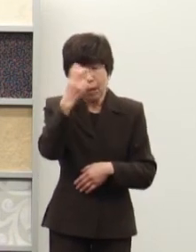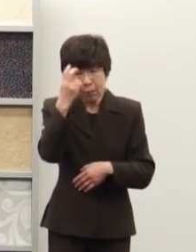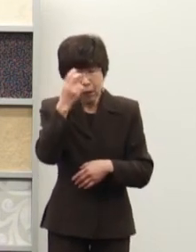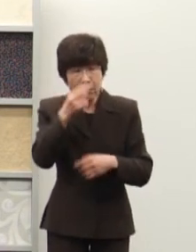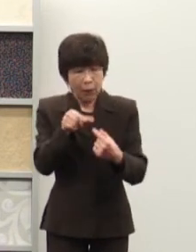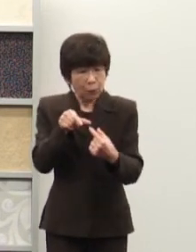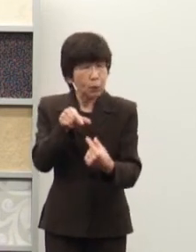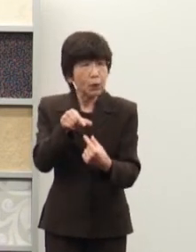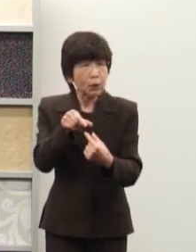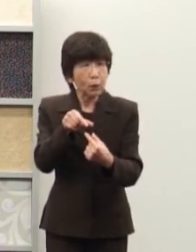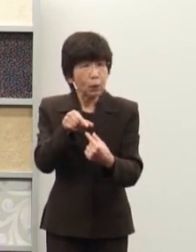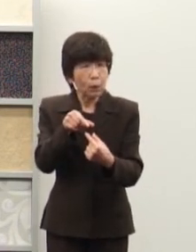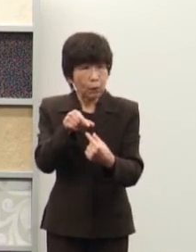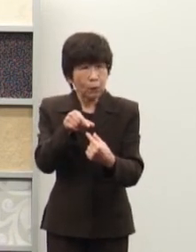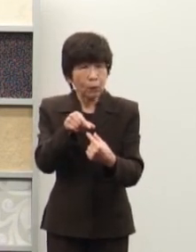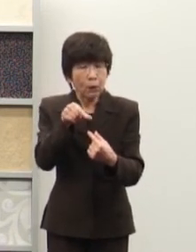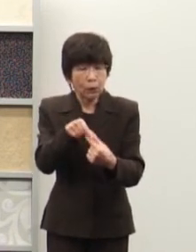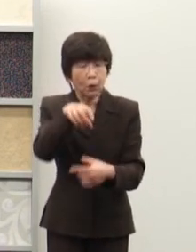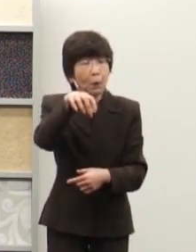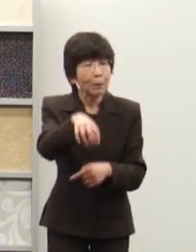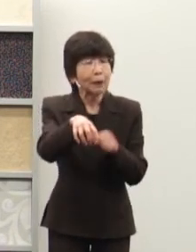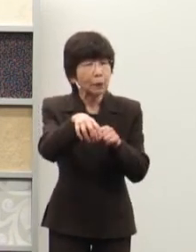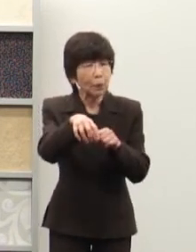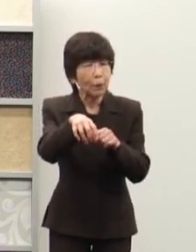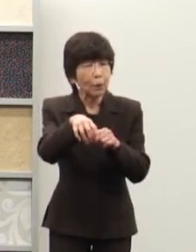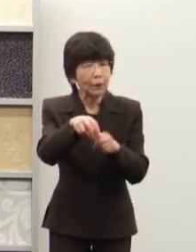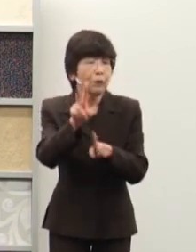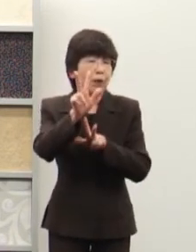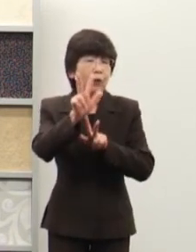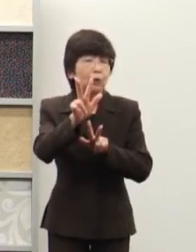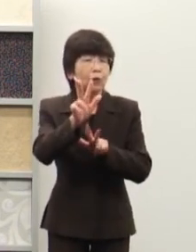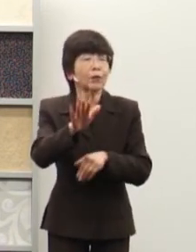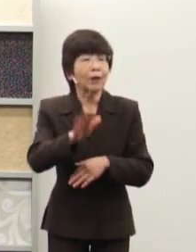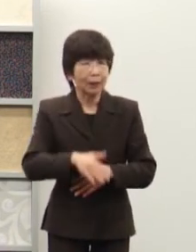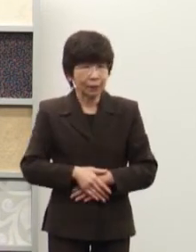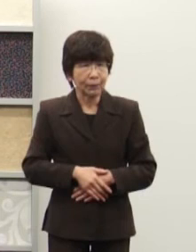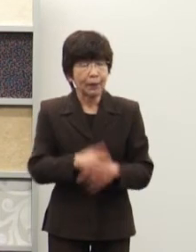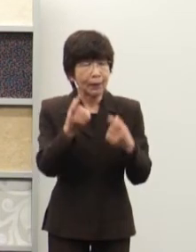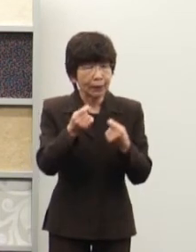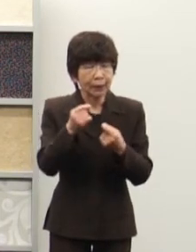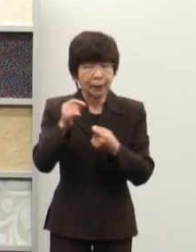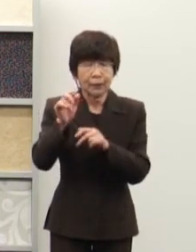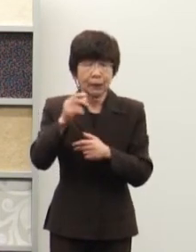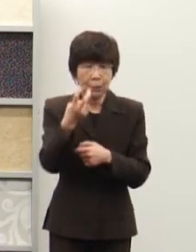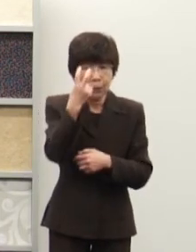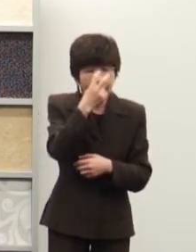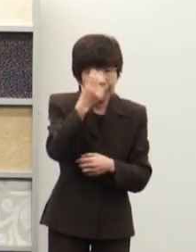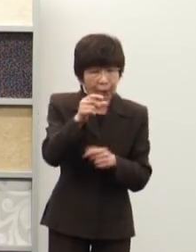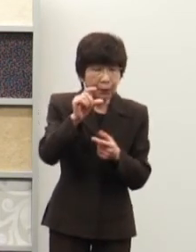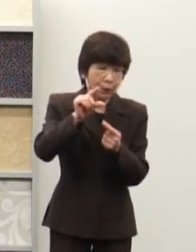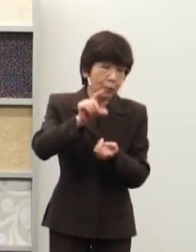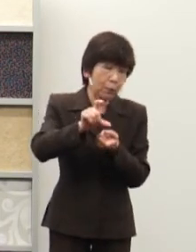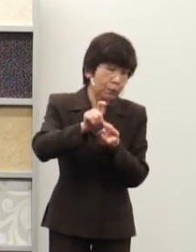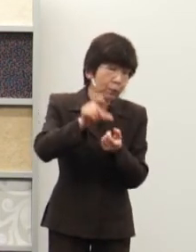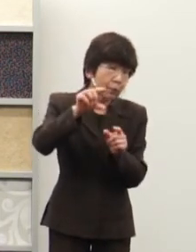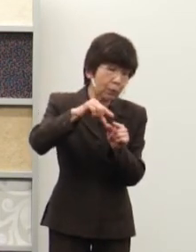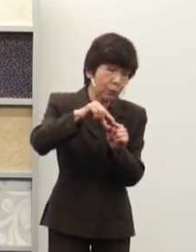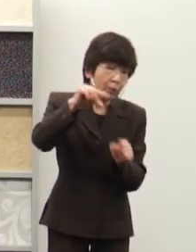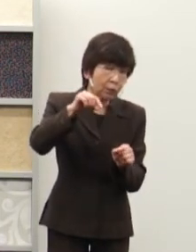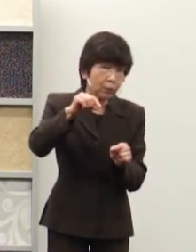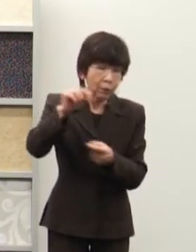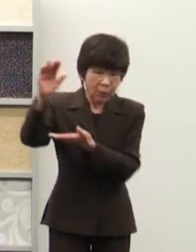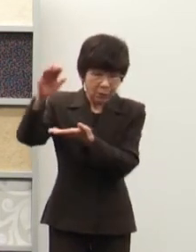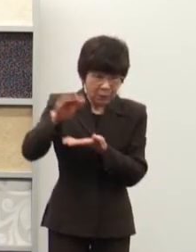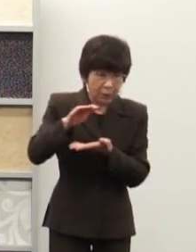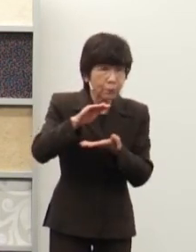上こう制限があって、本当にそれが迅速に届けられて、学級閉鎖が1日とか短い間